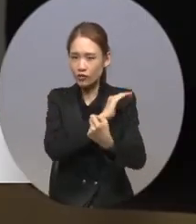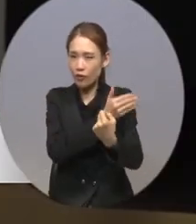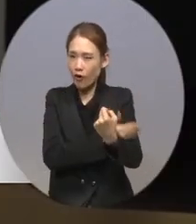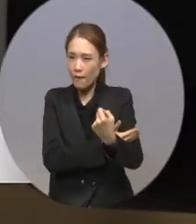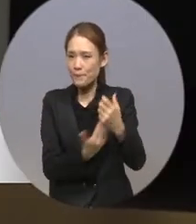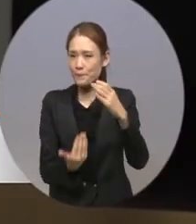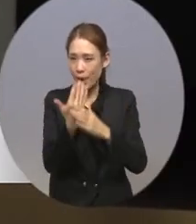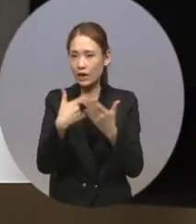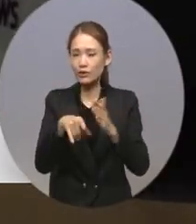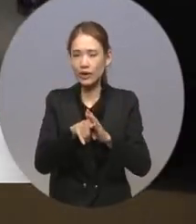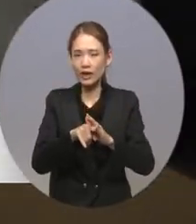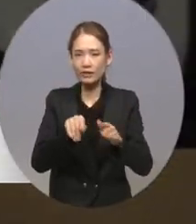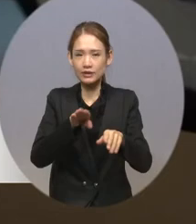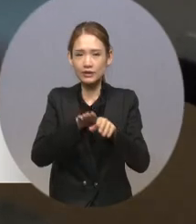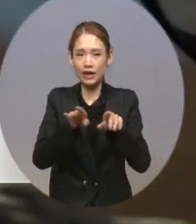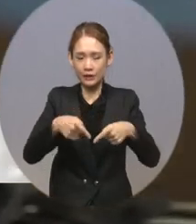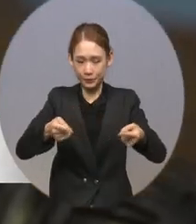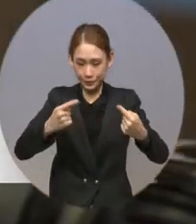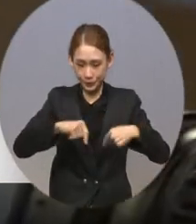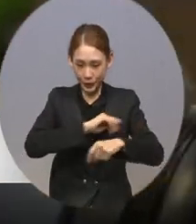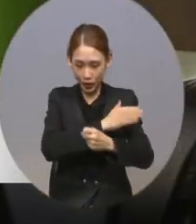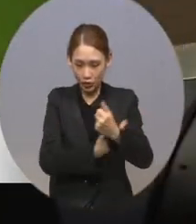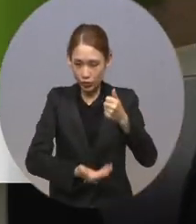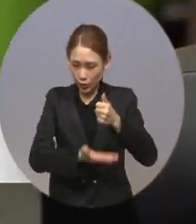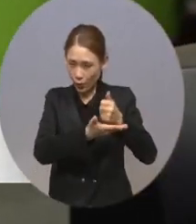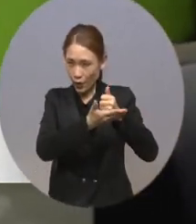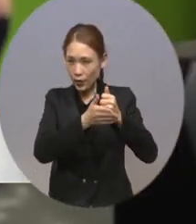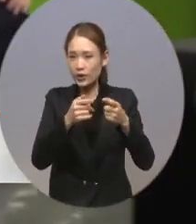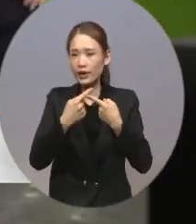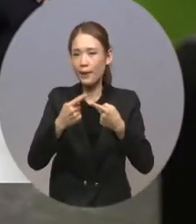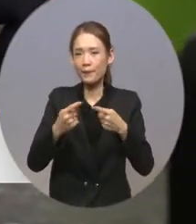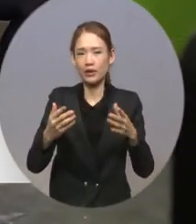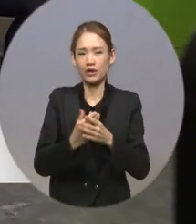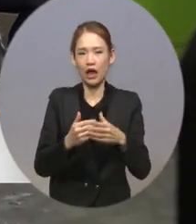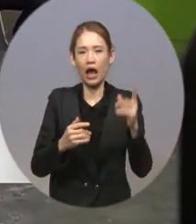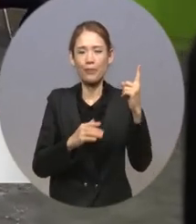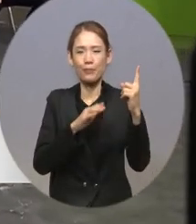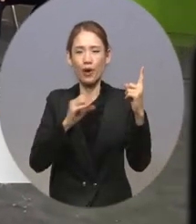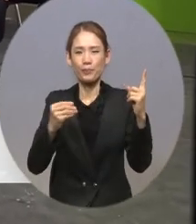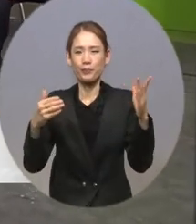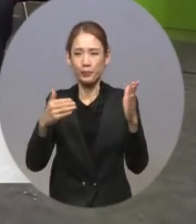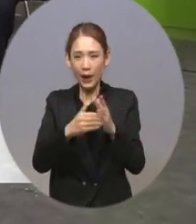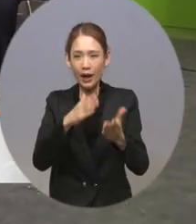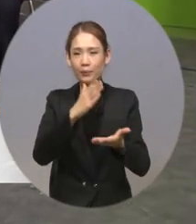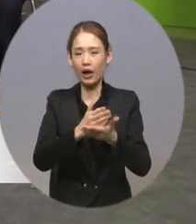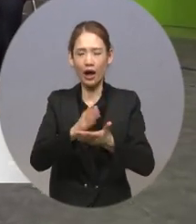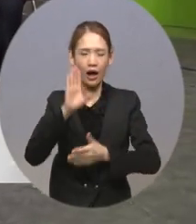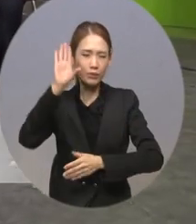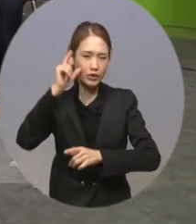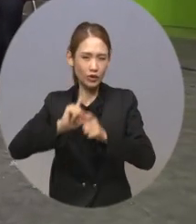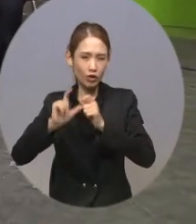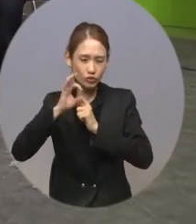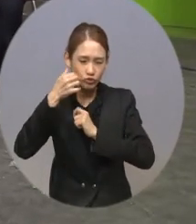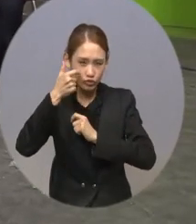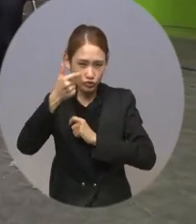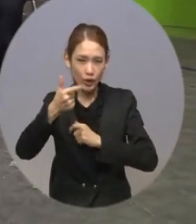참정권을 보장하는 데 기여했다고 평가하며 단발성에 그치지 않고 지속해야 한다고 강조했습니다.